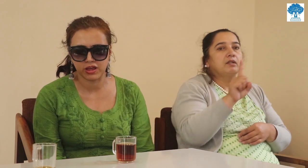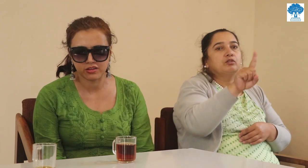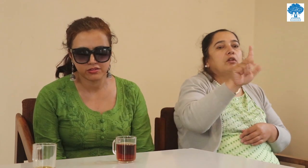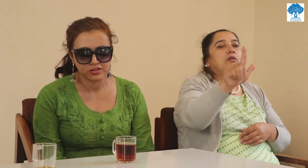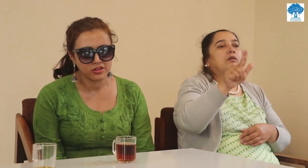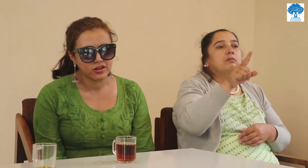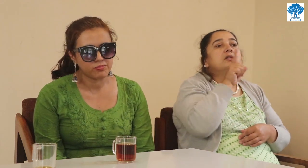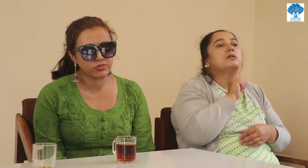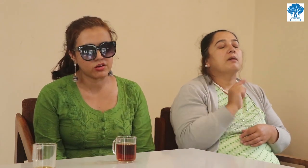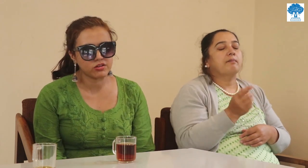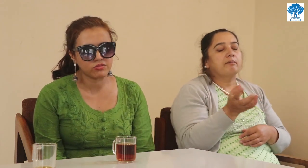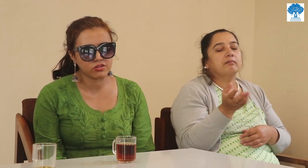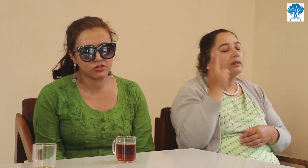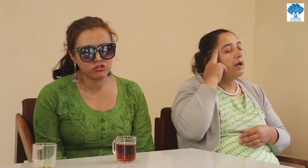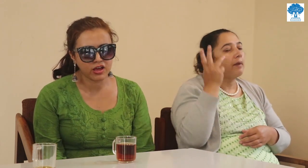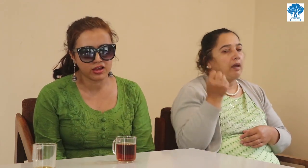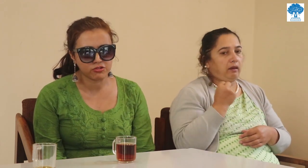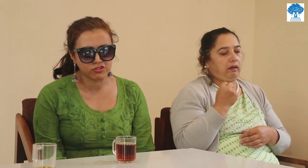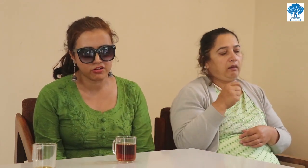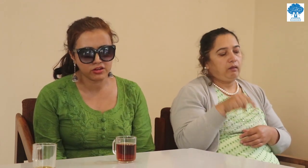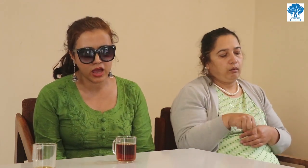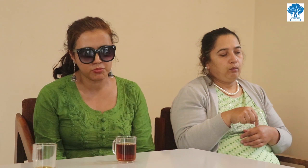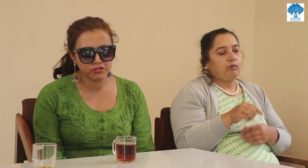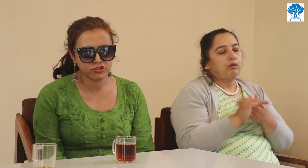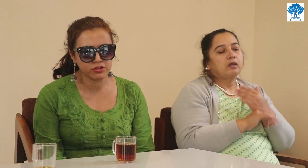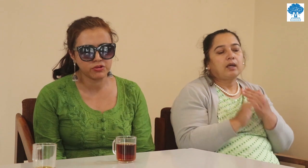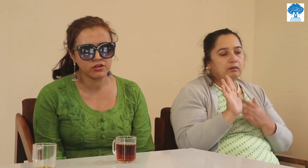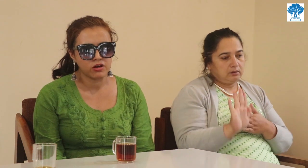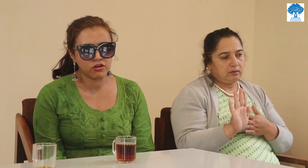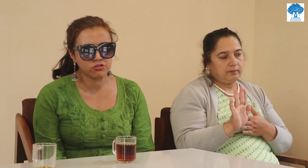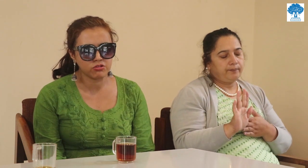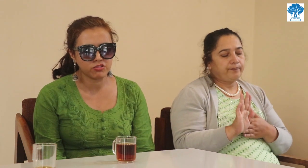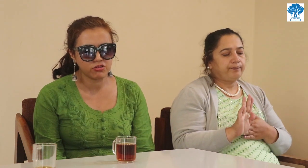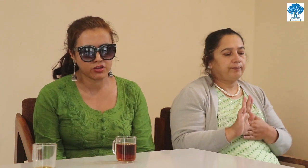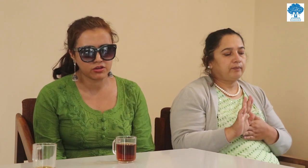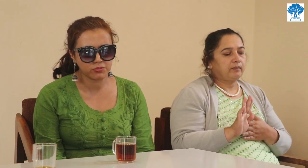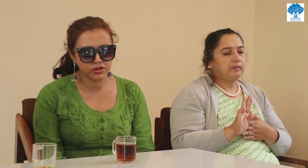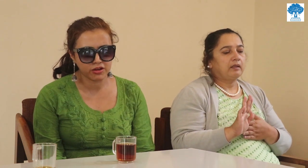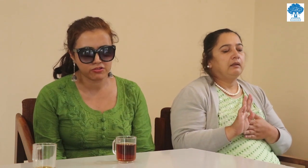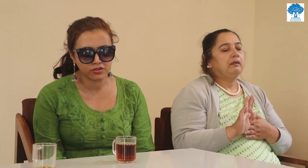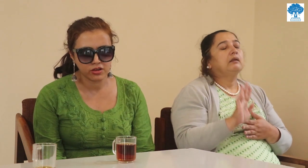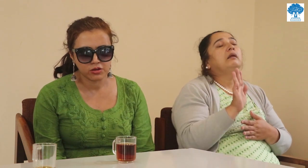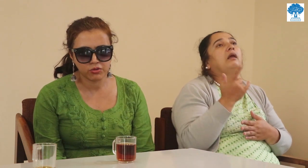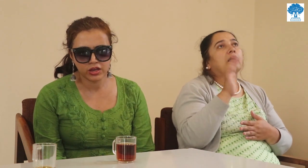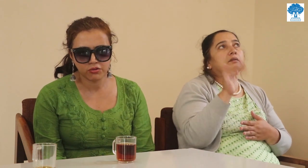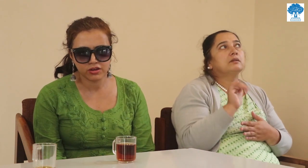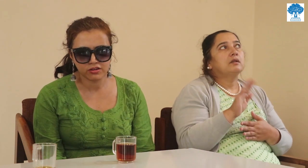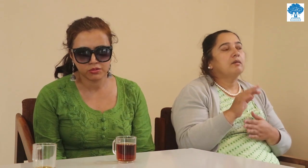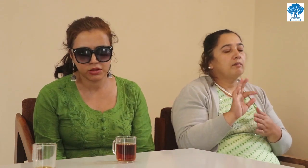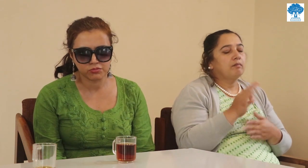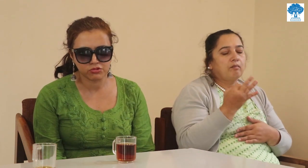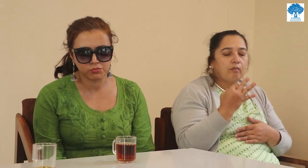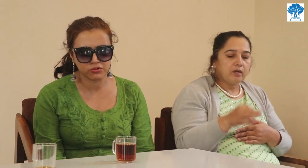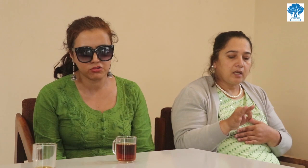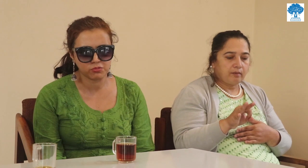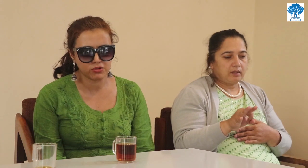पढ्न पाएँ त्यो खालको छ अनि हामीले जति पनि अर्को चाहिँ एउटा के पनि आएको छ भने महिनावारी